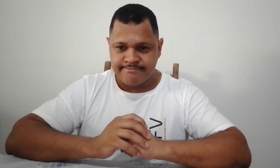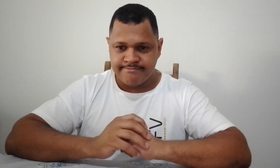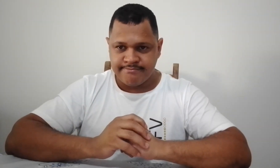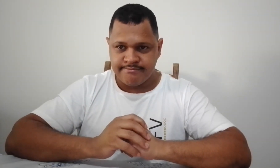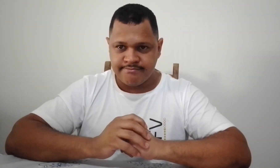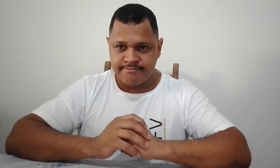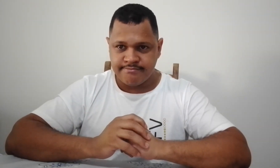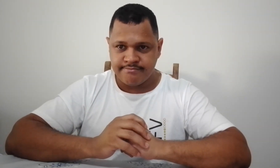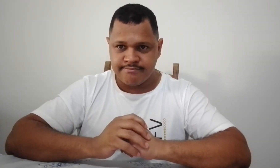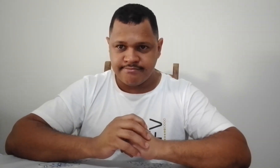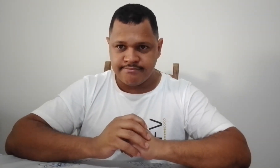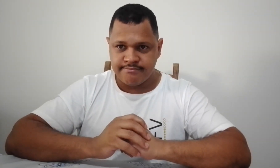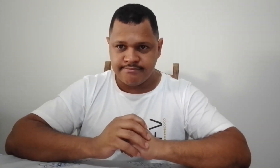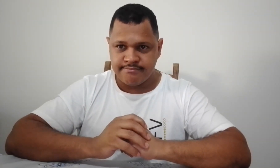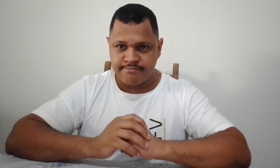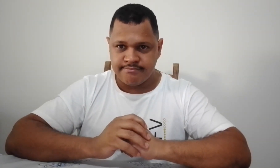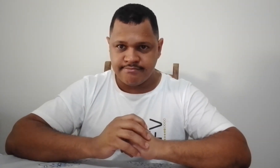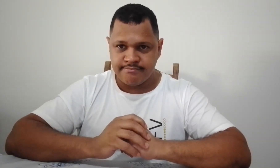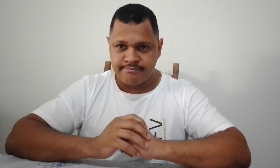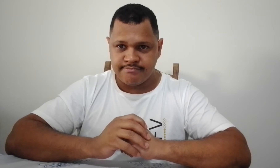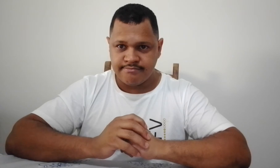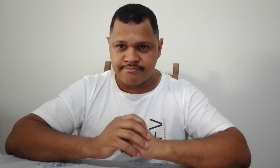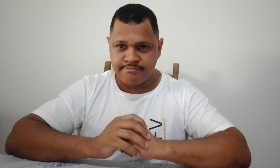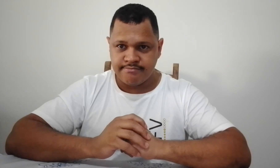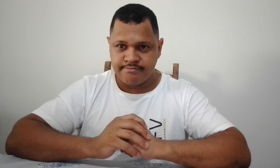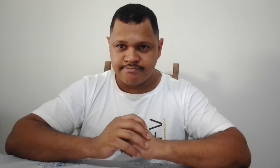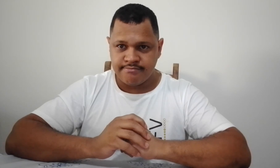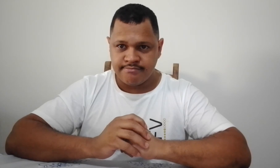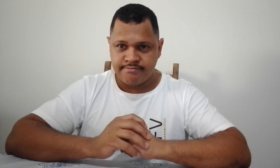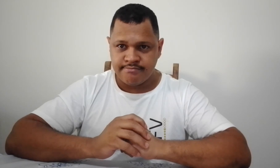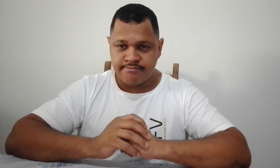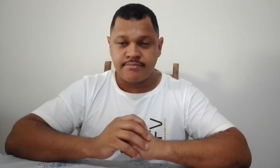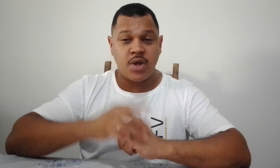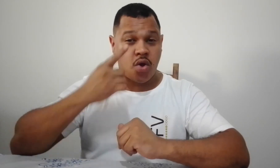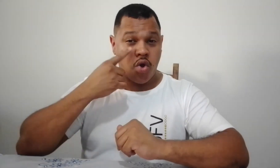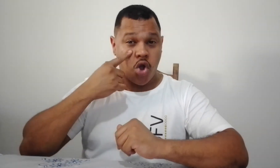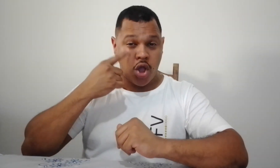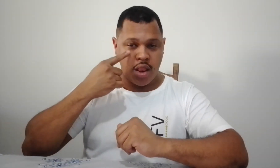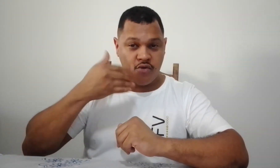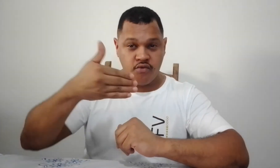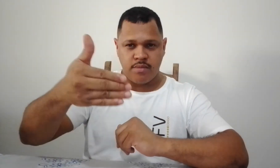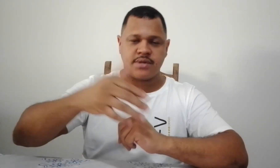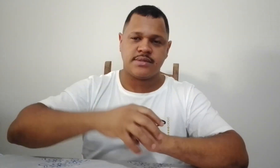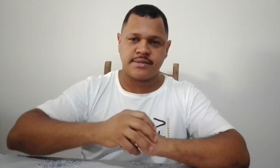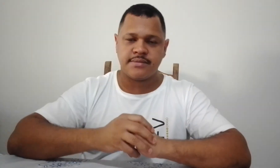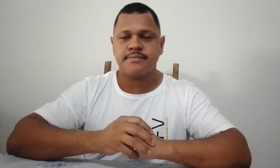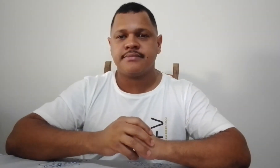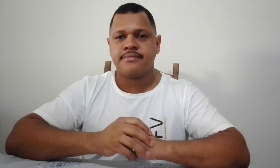Passando essa equação para o nosso sinal senoidal, eu simplesmente coloquei ela em função de t.